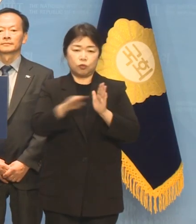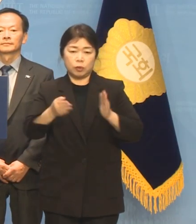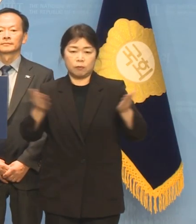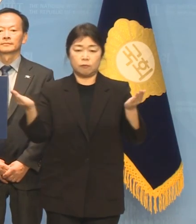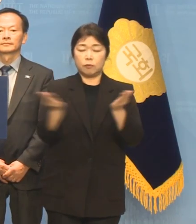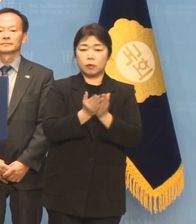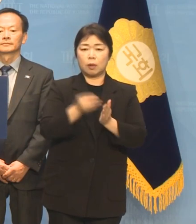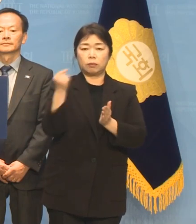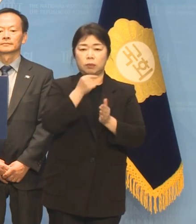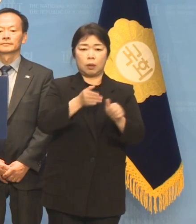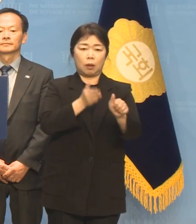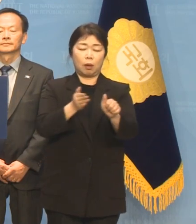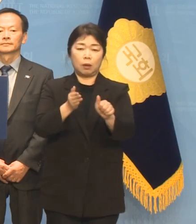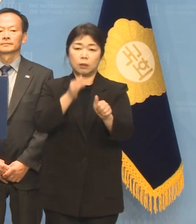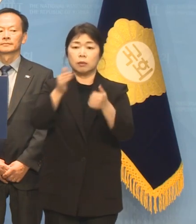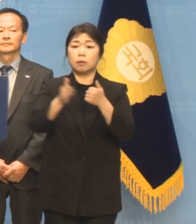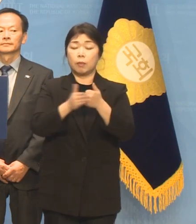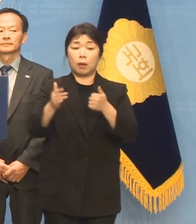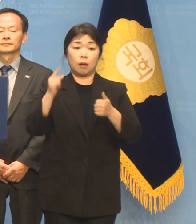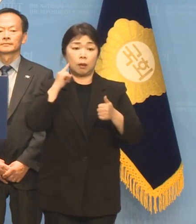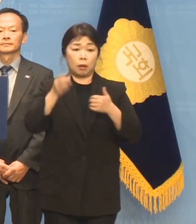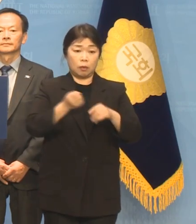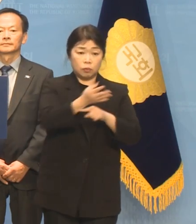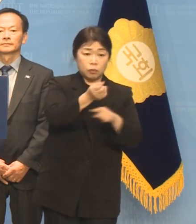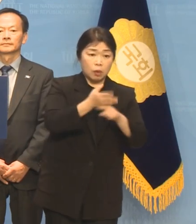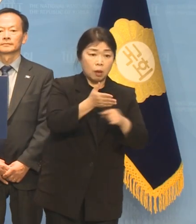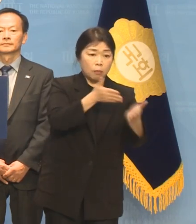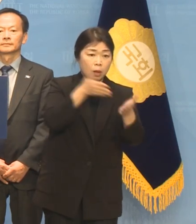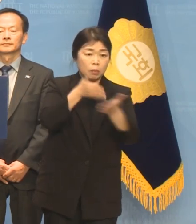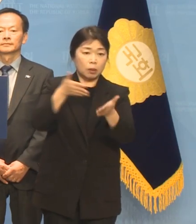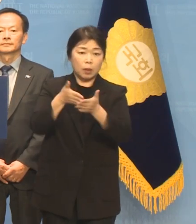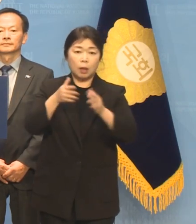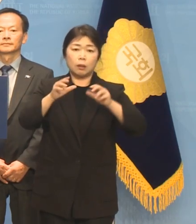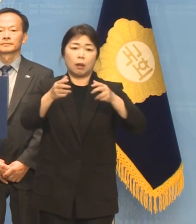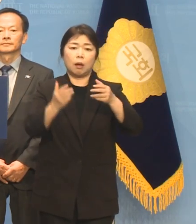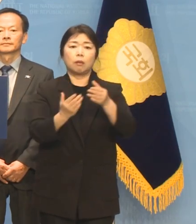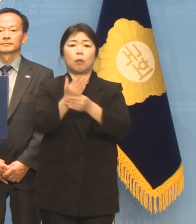요구함으로써 막히는 국내기업이 이미 발생하고